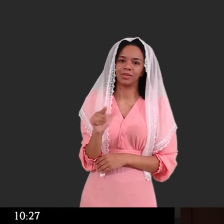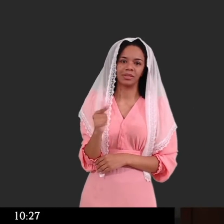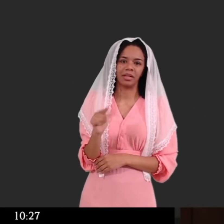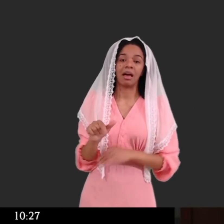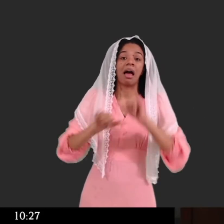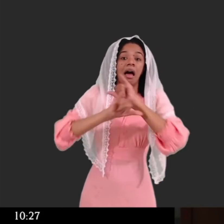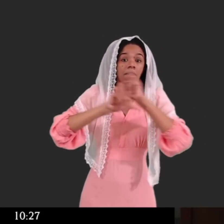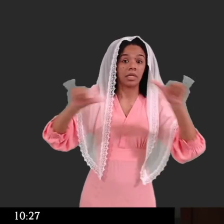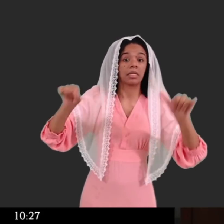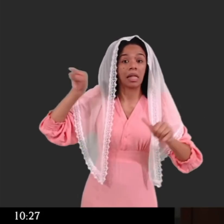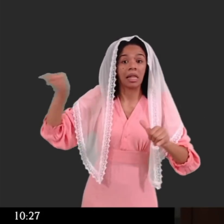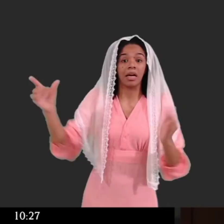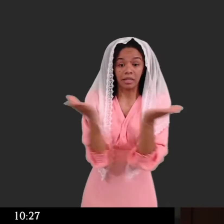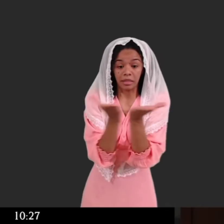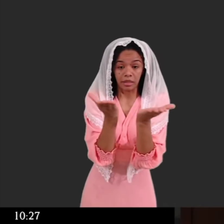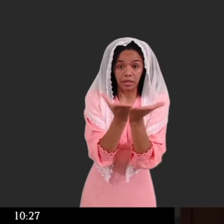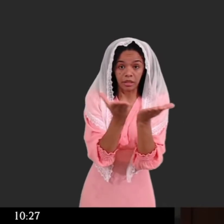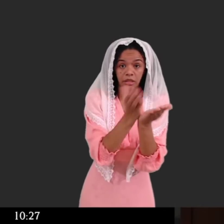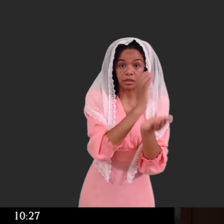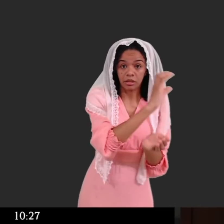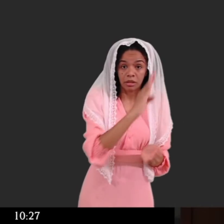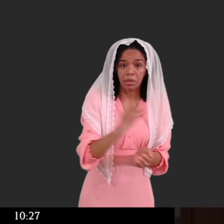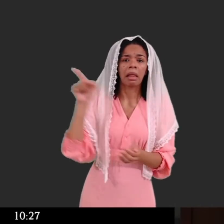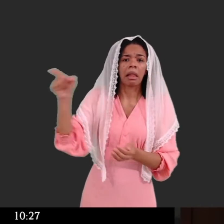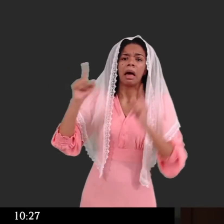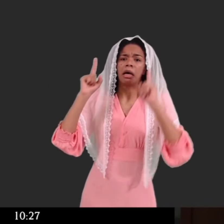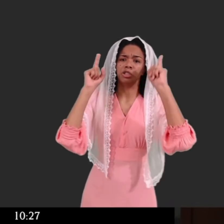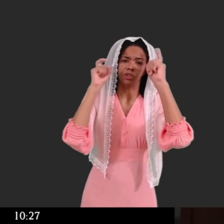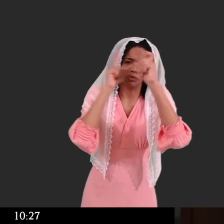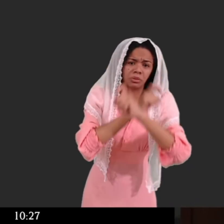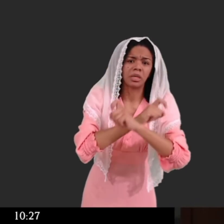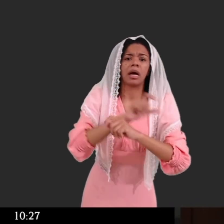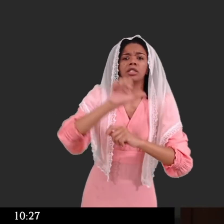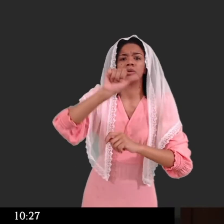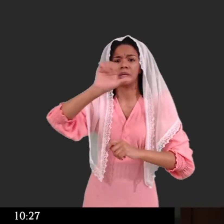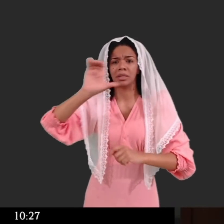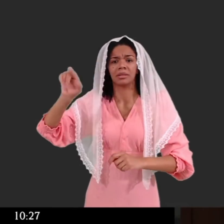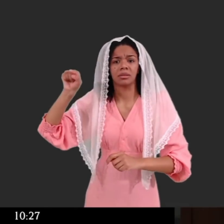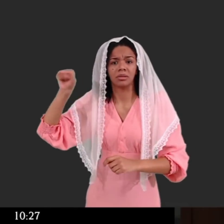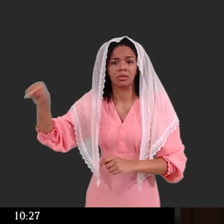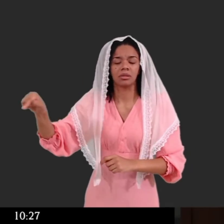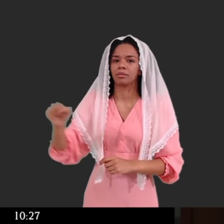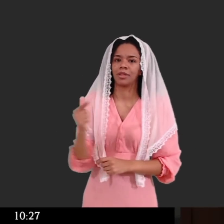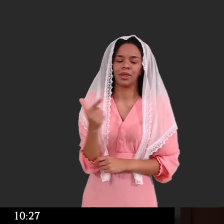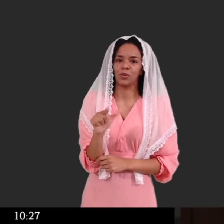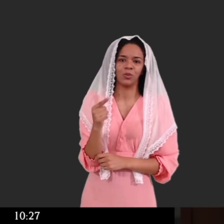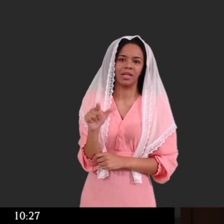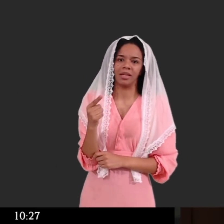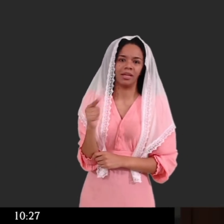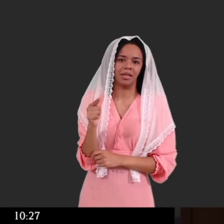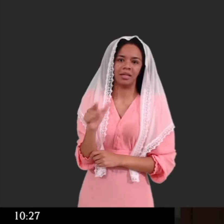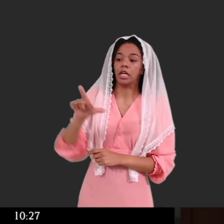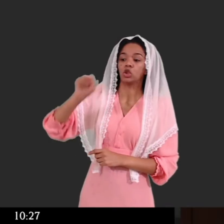Portanto, dizer que nossos irmãos estão passando dificuldade, que ancião está sendo chamado para a guerra,